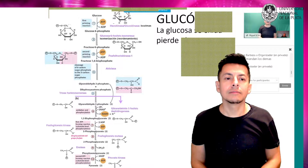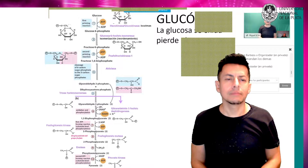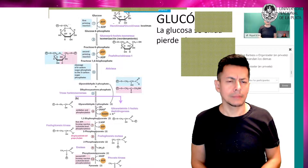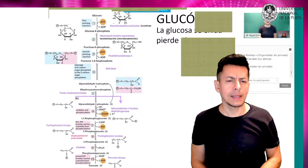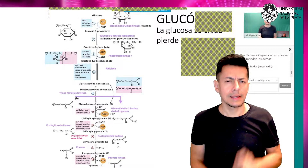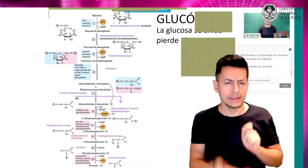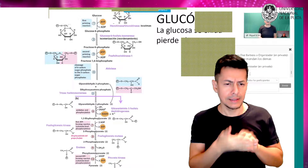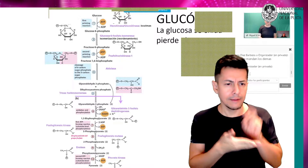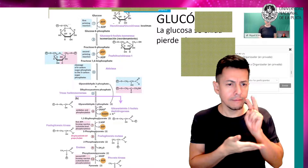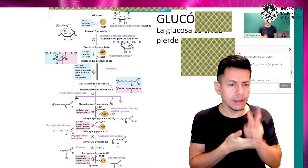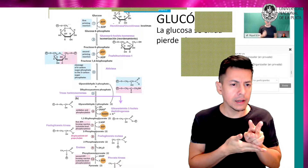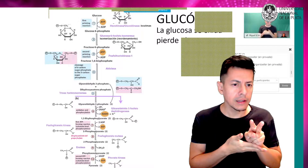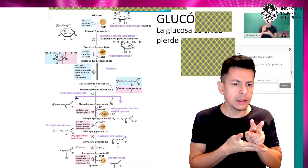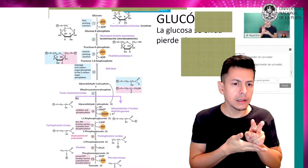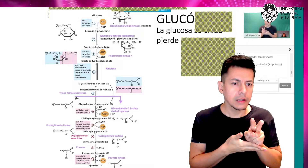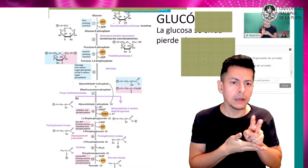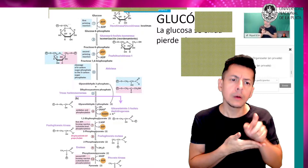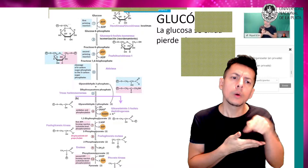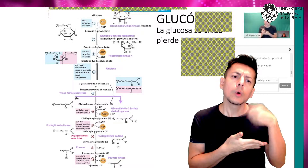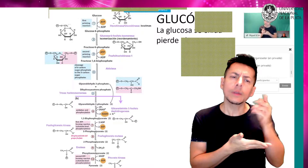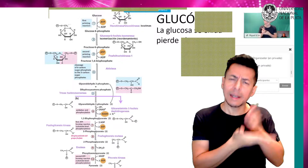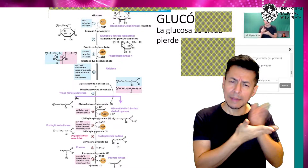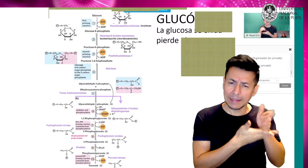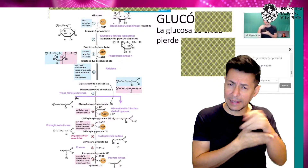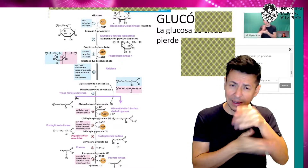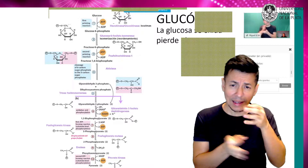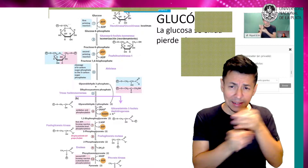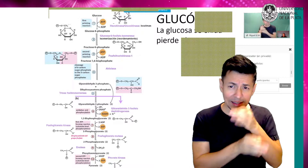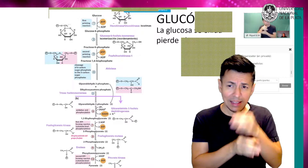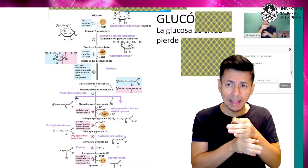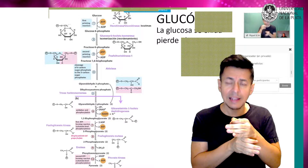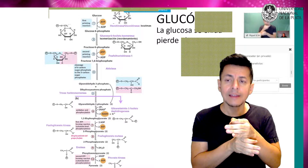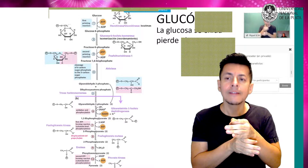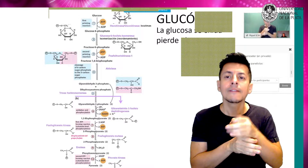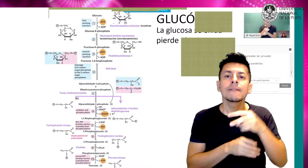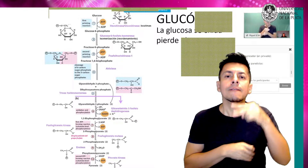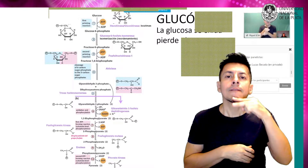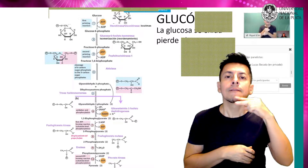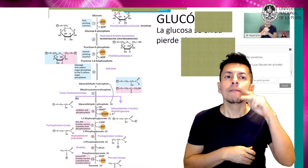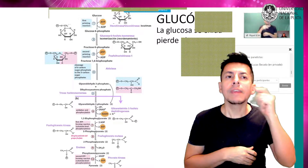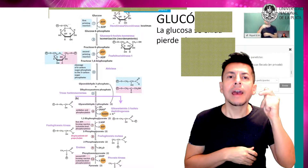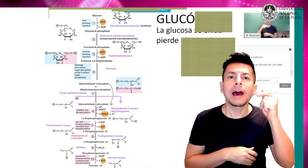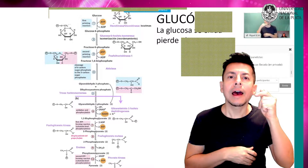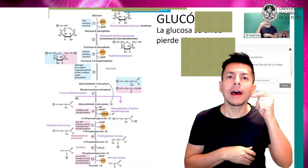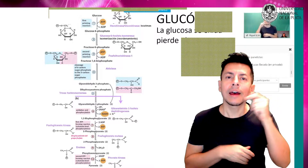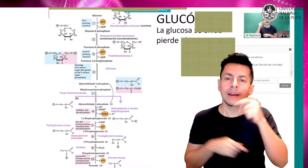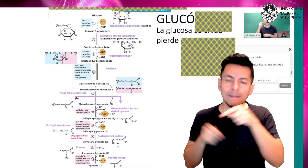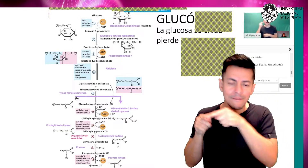¿En alguna otra materia vieron esta vía metabólica o alguna vez escucharon este nombre?